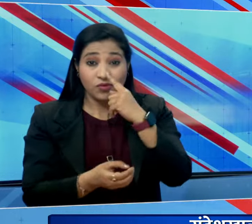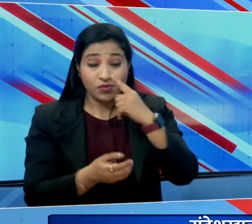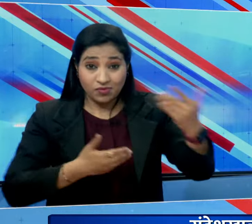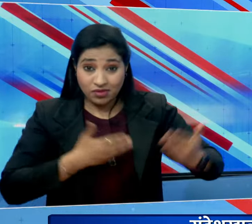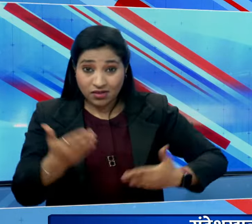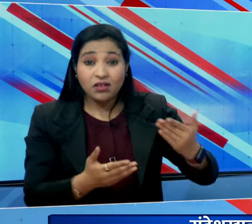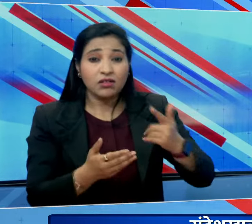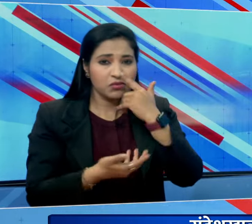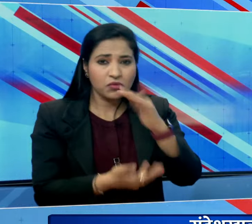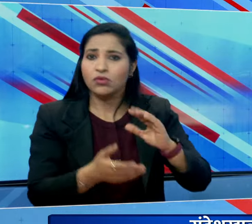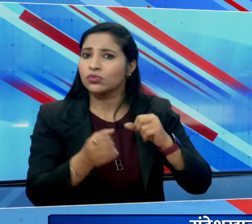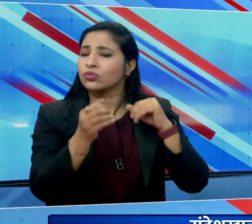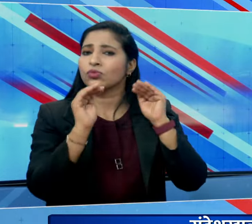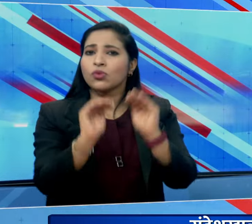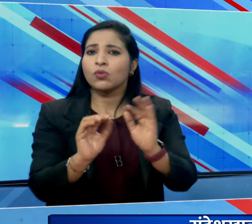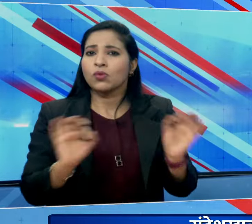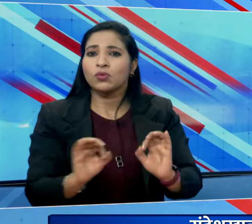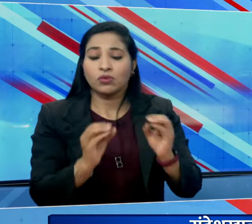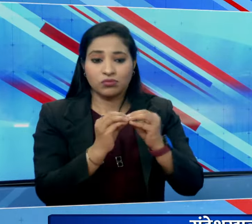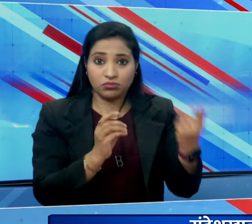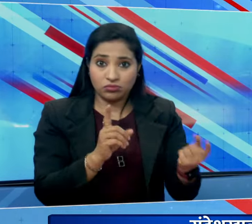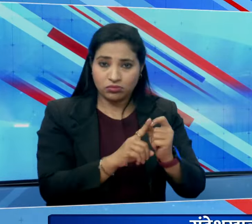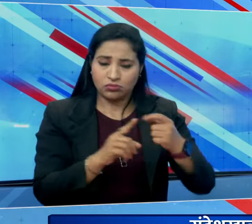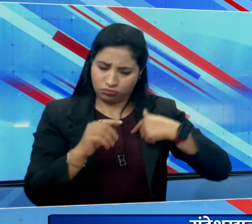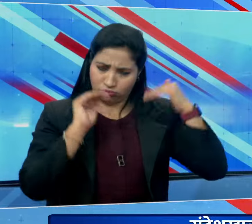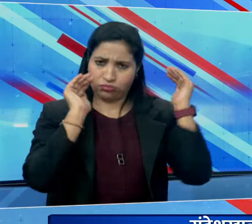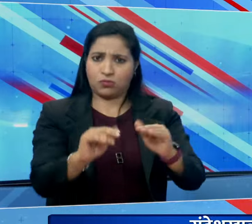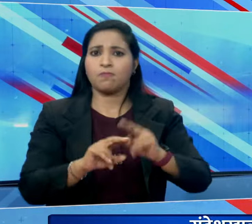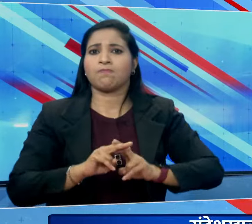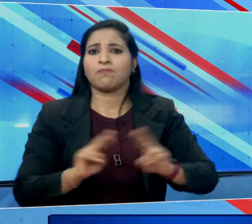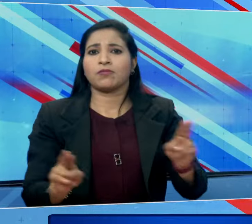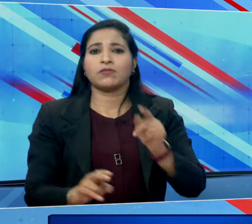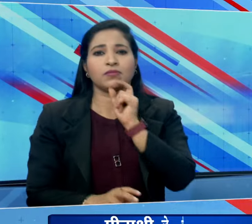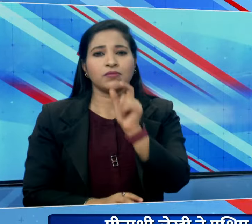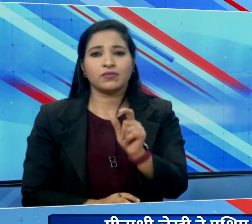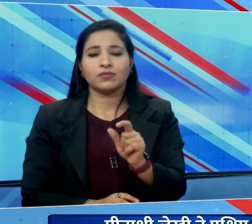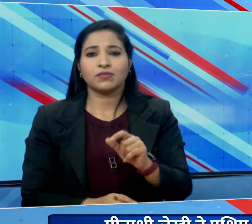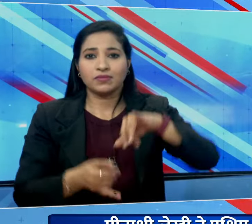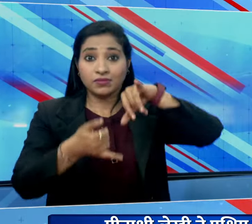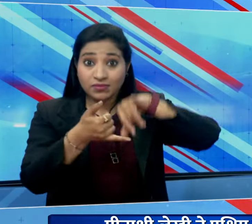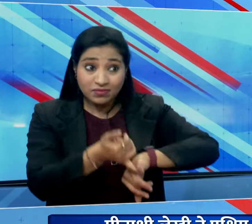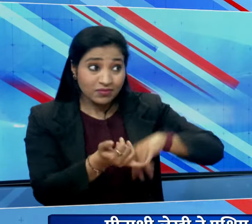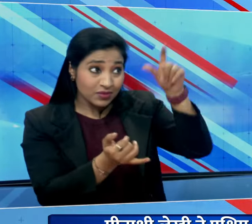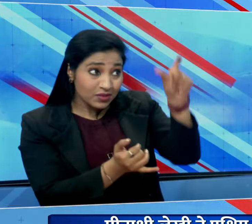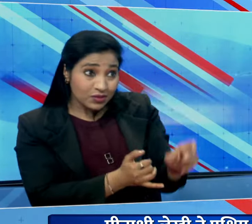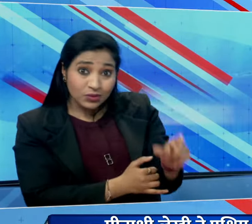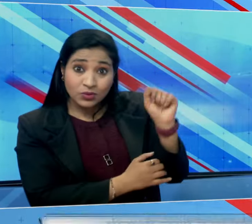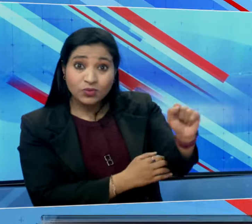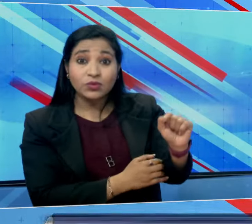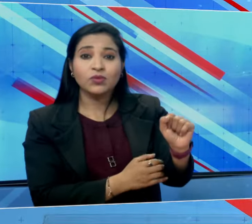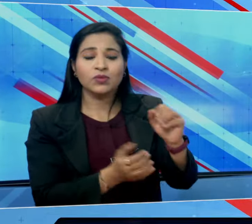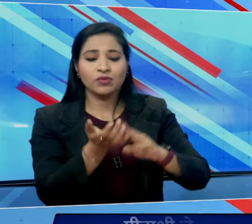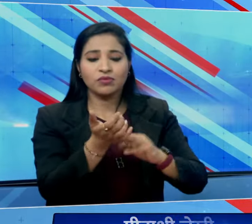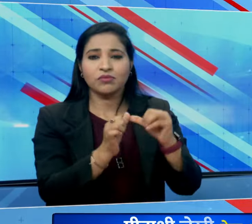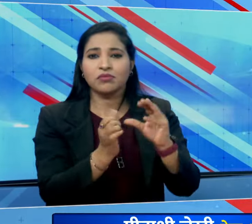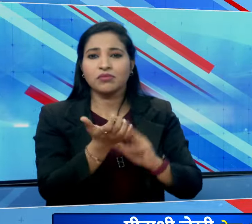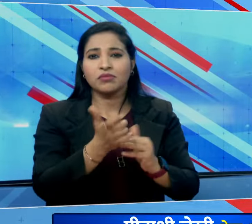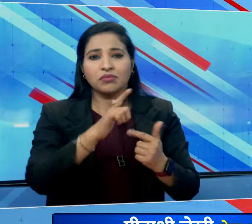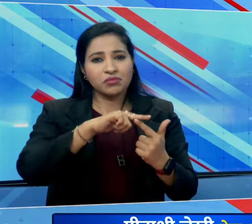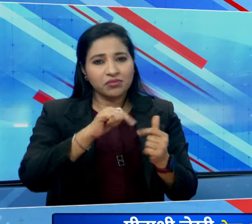बीजेपी बंगाल की बेटियों के साथ खड़ी है शाहजहां जो कि ममता बैनर्जी